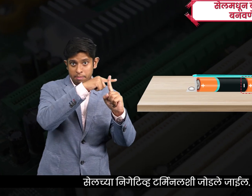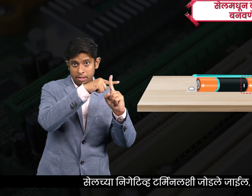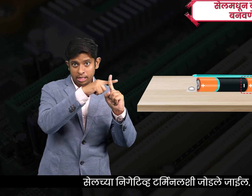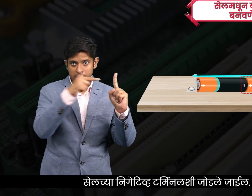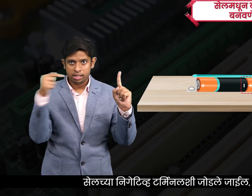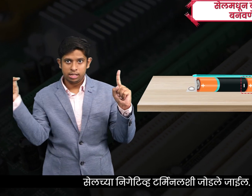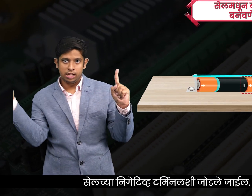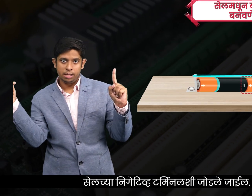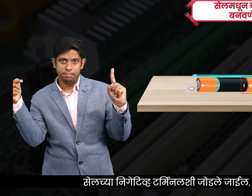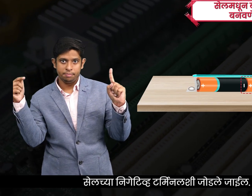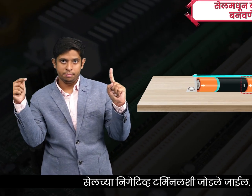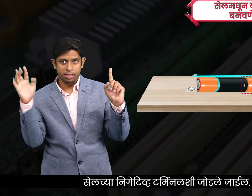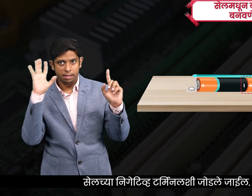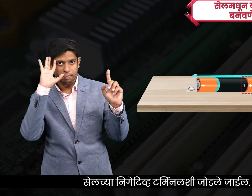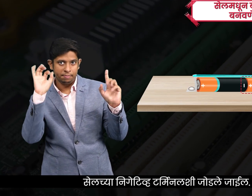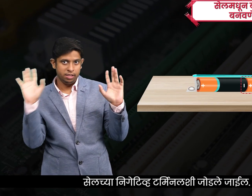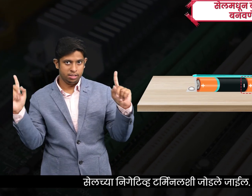नेगेटिव्ह टर्मिनलशी जोडले जाईल.